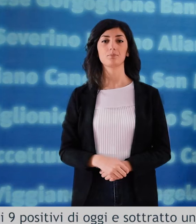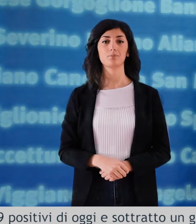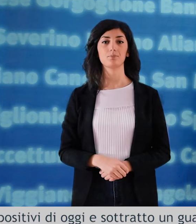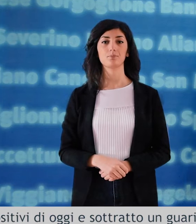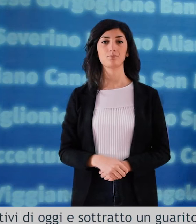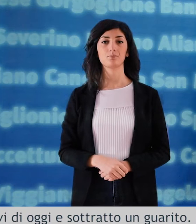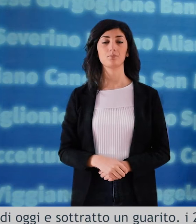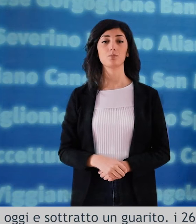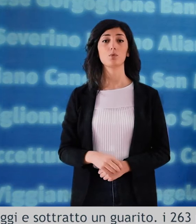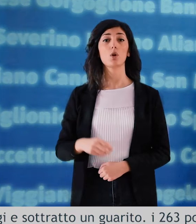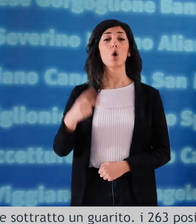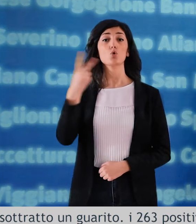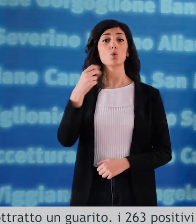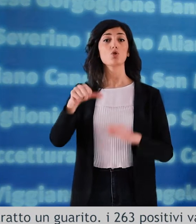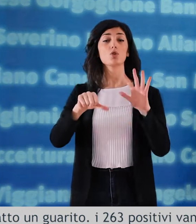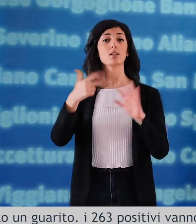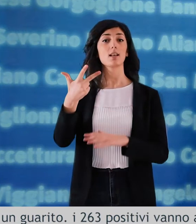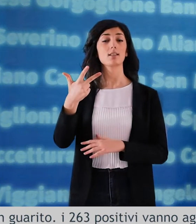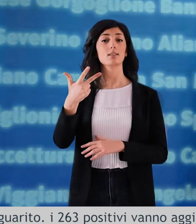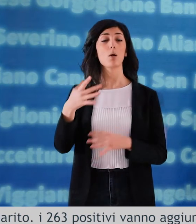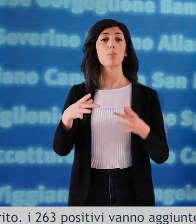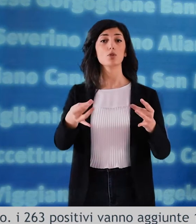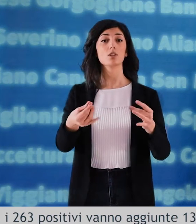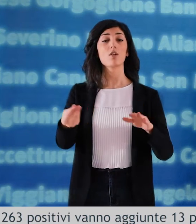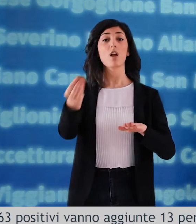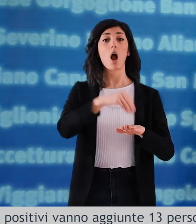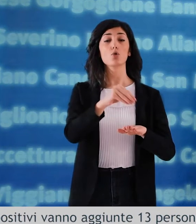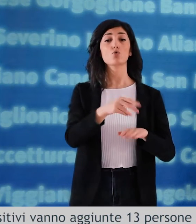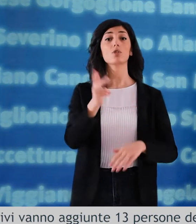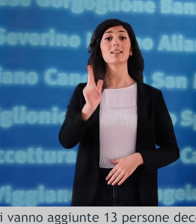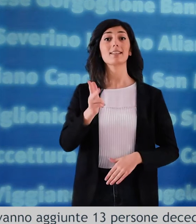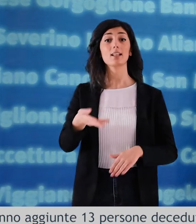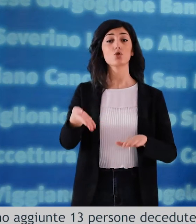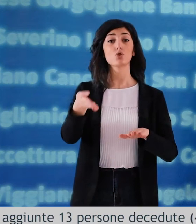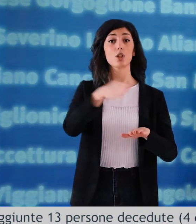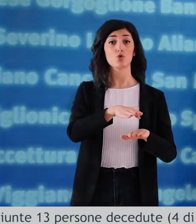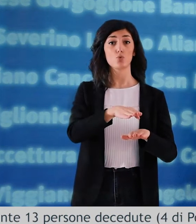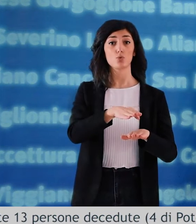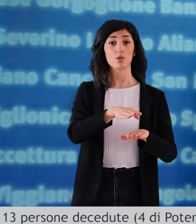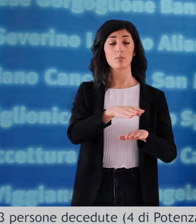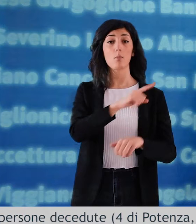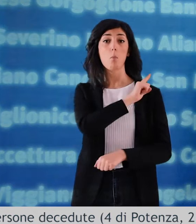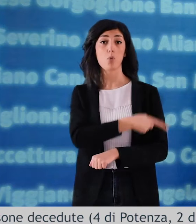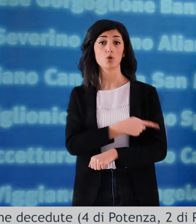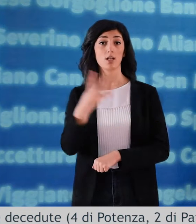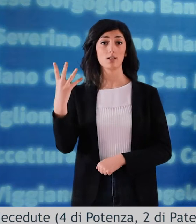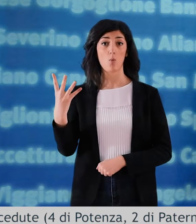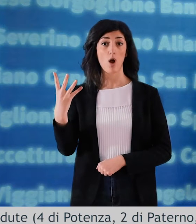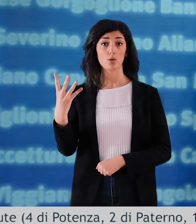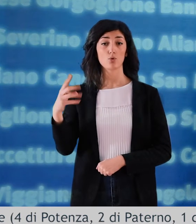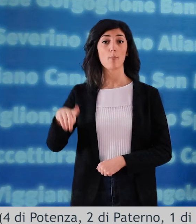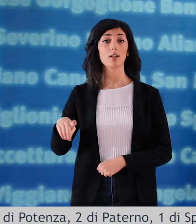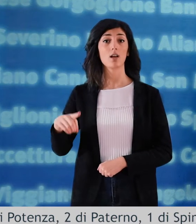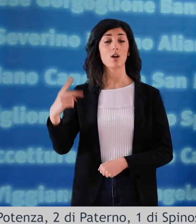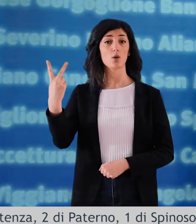ai 263 positivi vanno aggiunte 13 persone decedute 4 di potenza 2 di